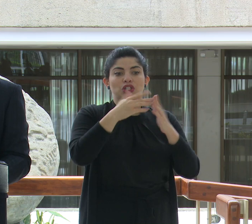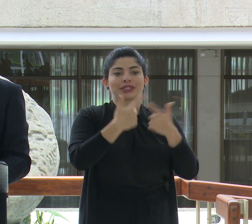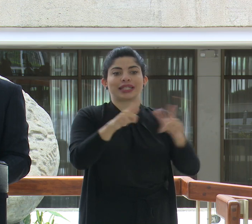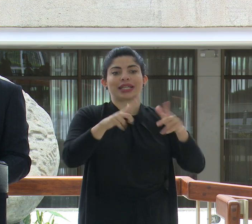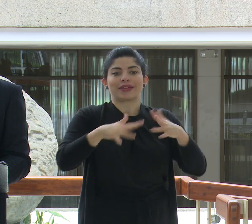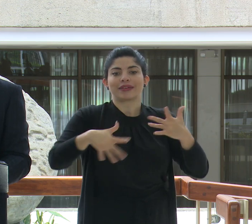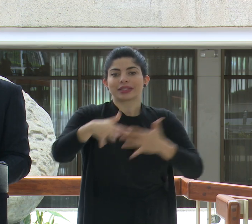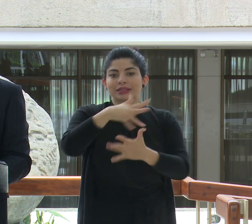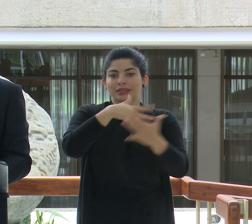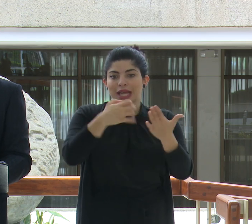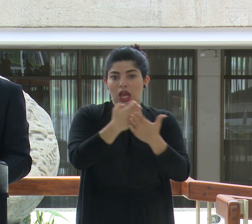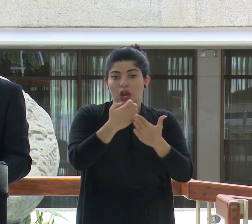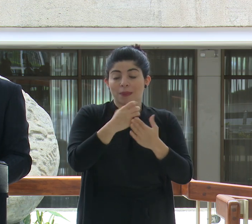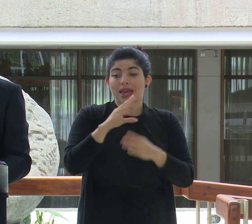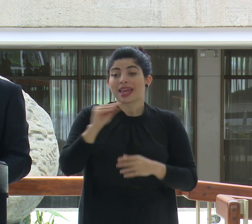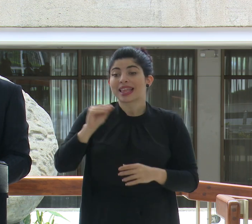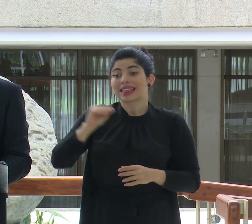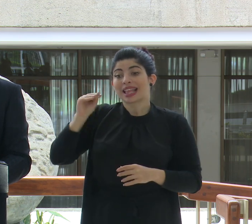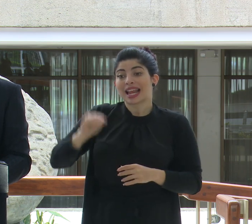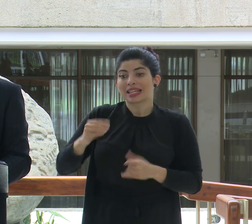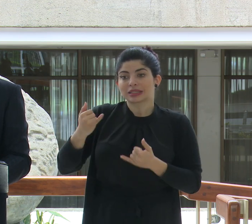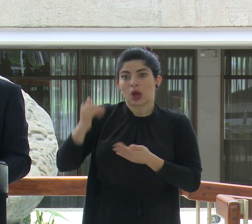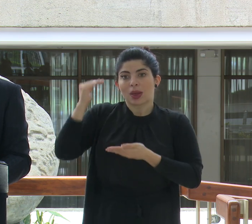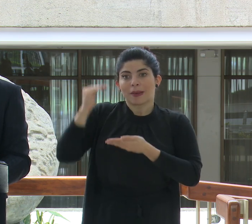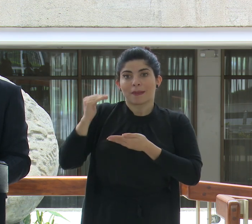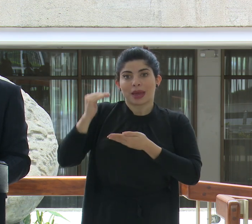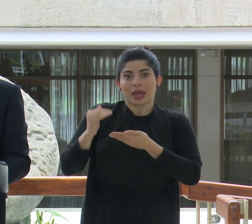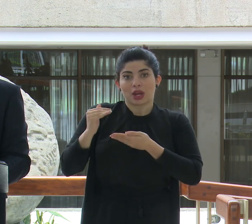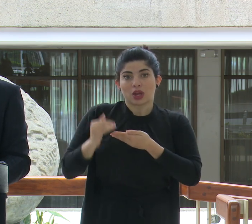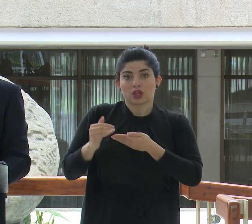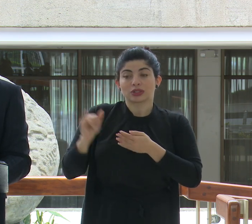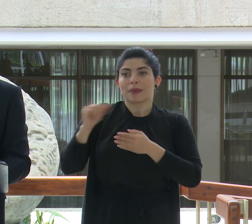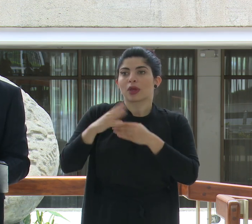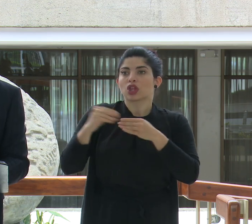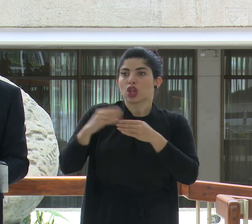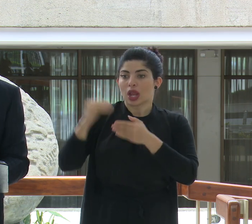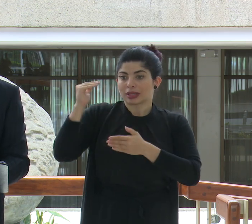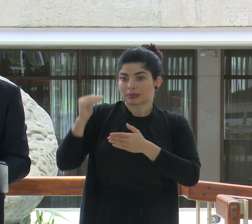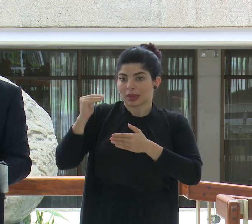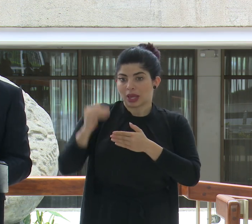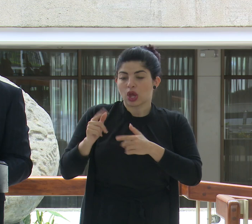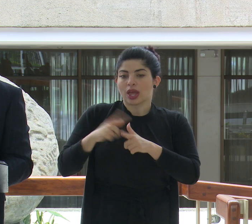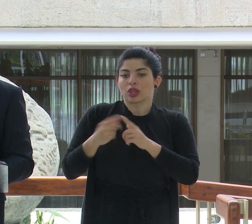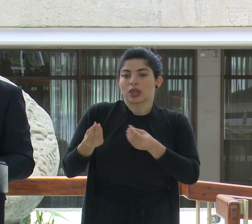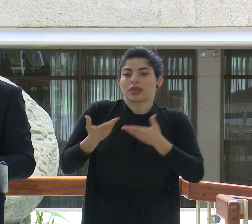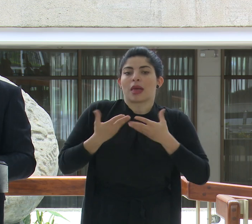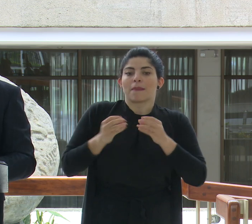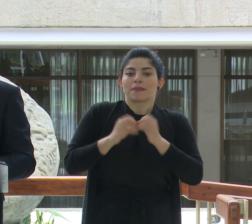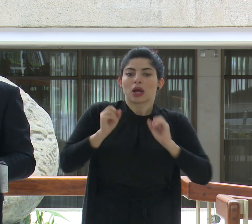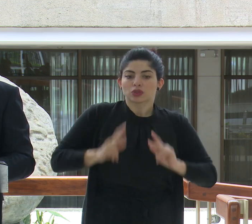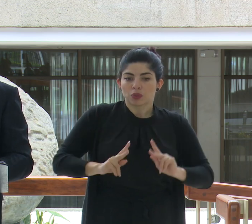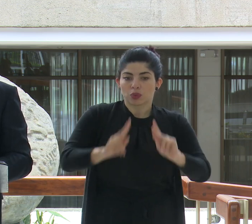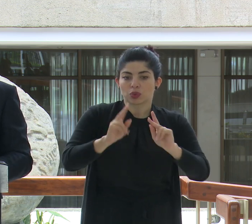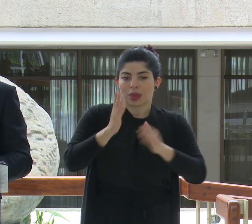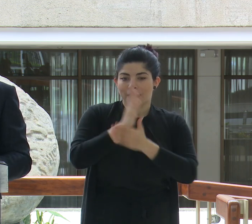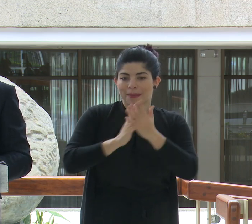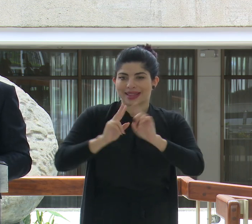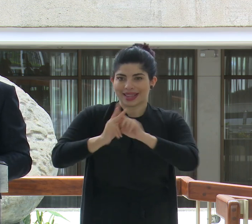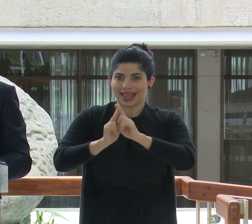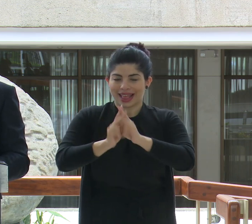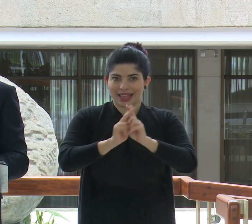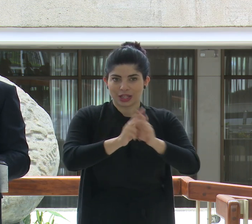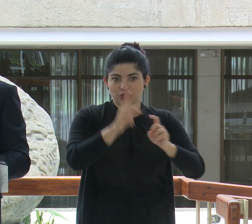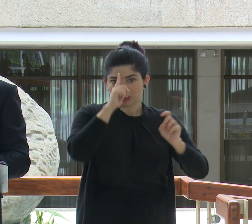están bajando. Hoy se anunció que gracias a lo que está pasando en la Fed también en dólares, lo cual genera más espacio en la parte crediticia